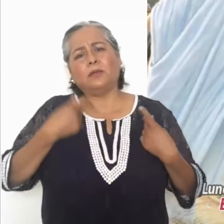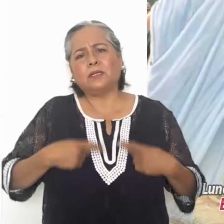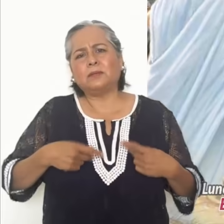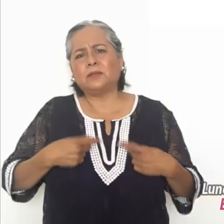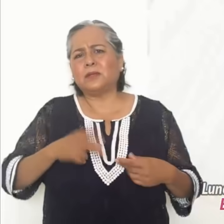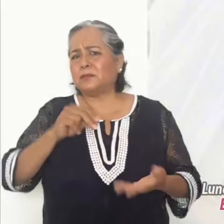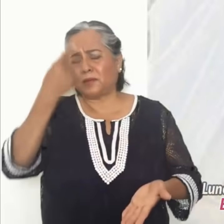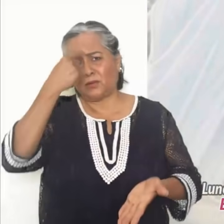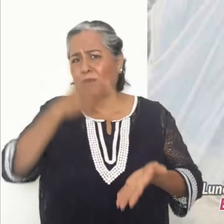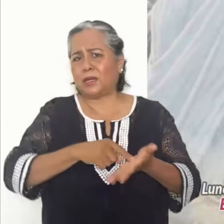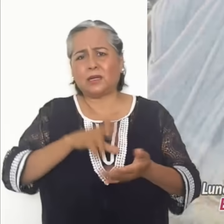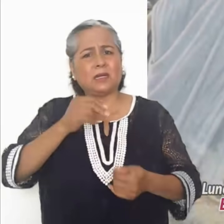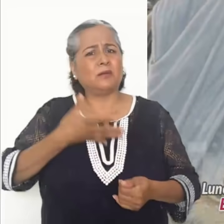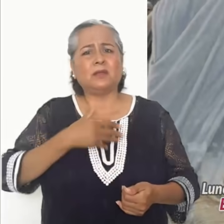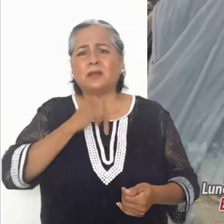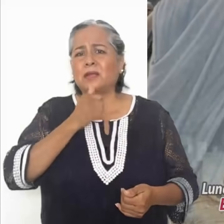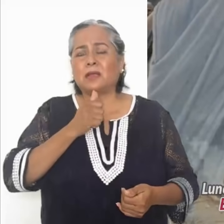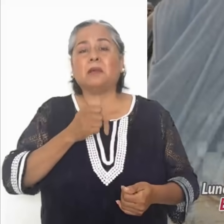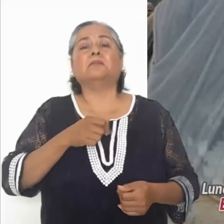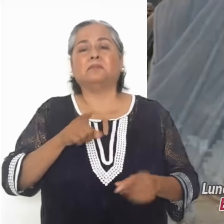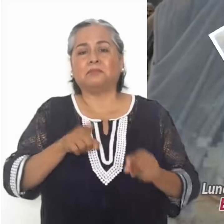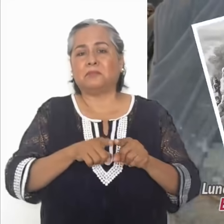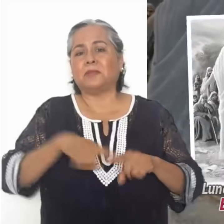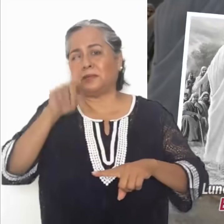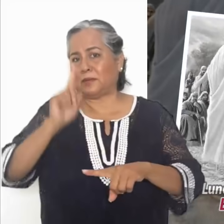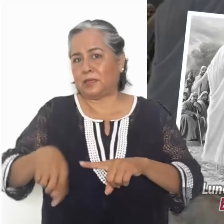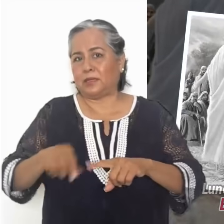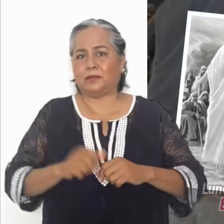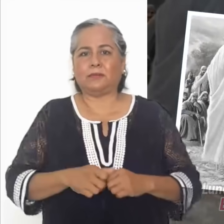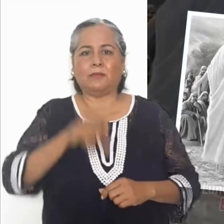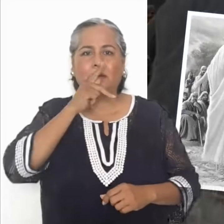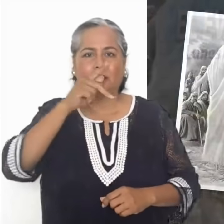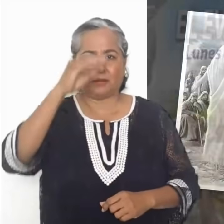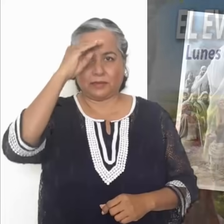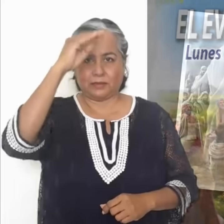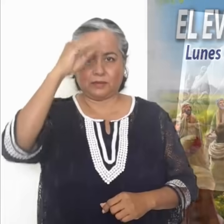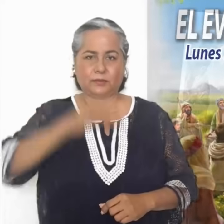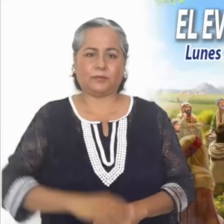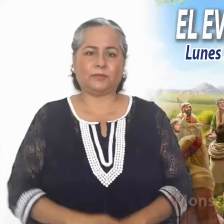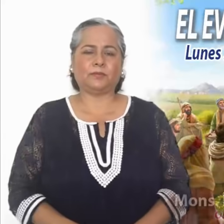quitará aún aquello que cree tener. Palabra del Señor.